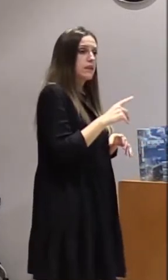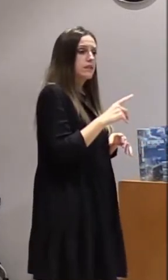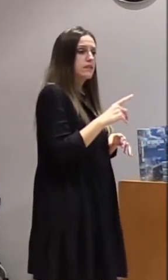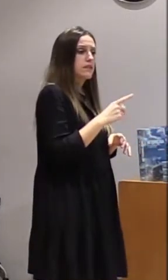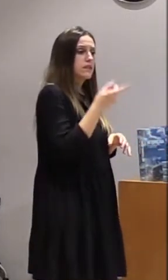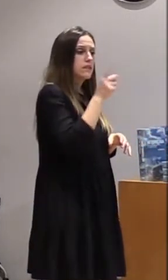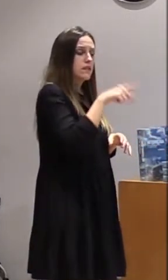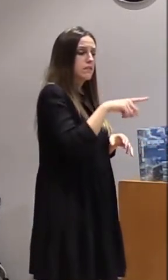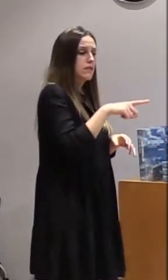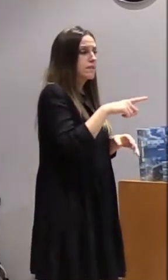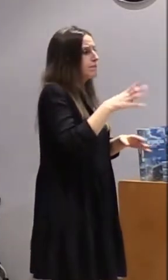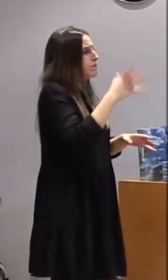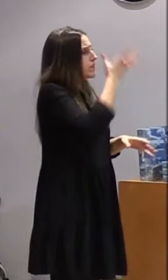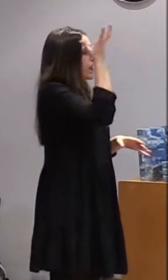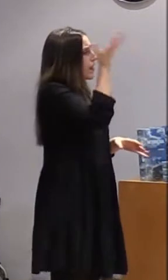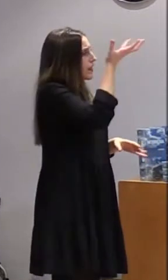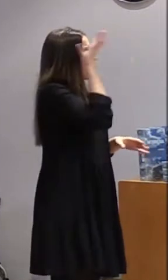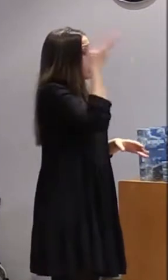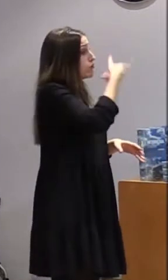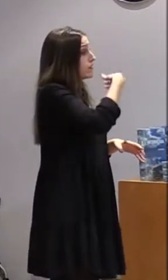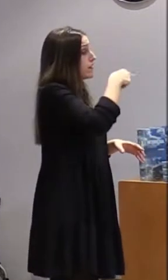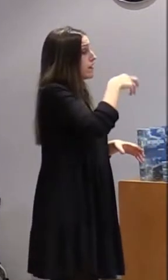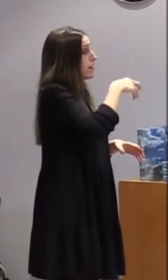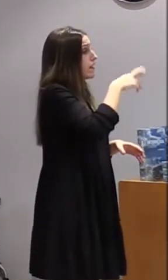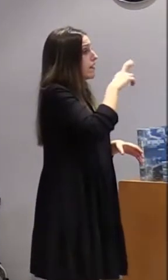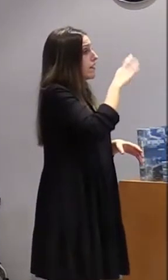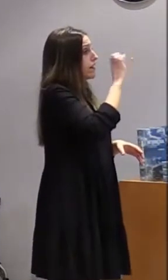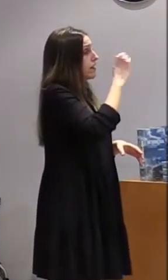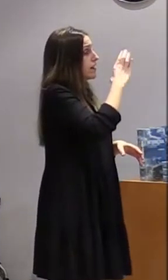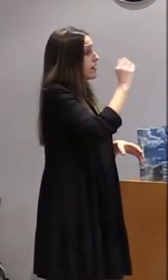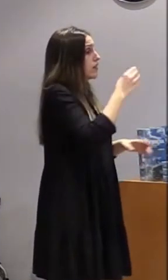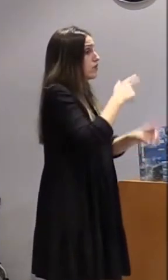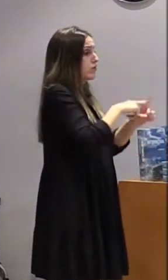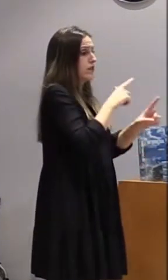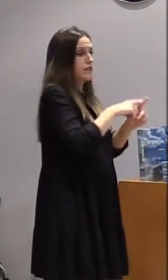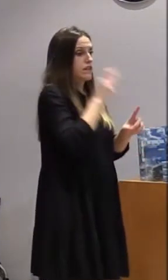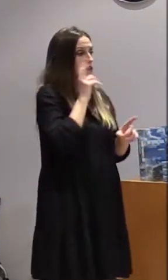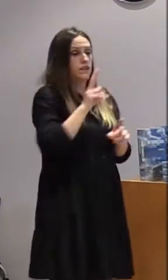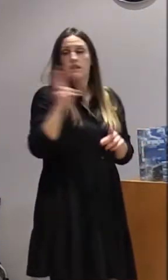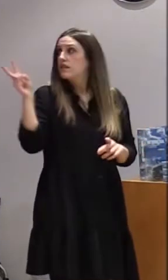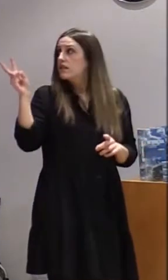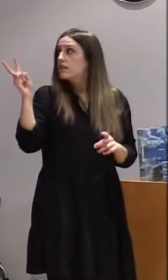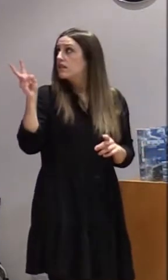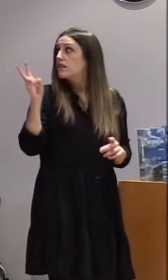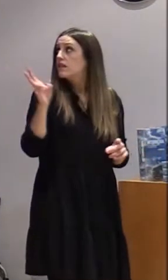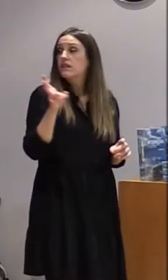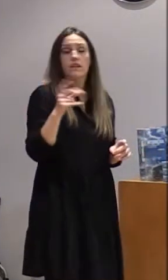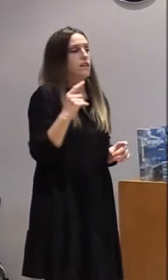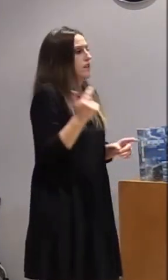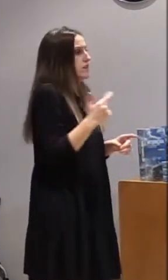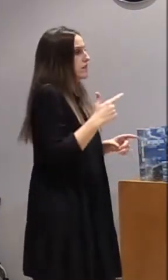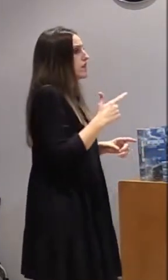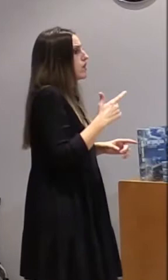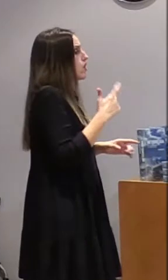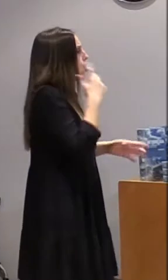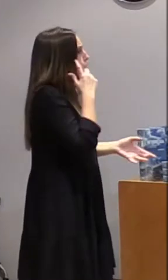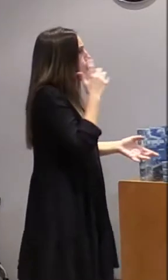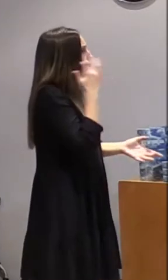los cielos que utilizó el Greco. Este cuadro de la Vista de Toledo, que es uno de sus paisajes más